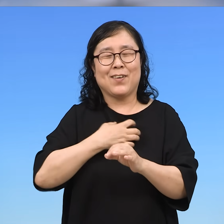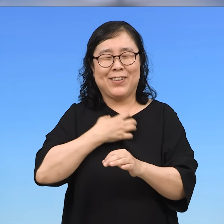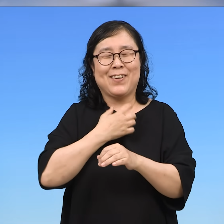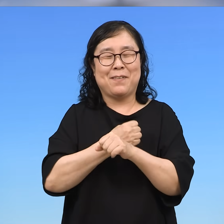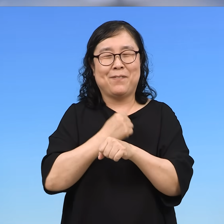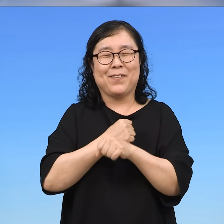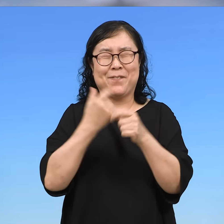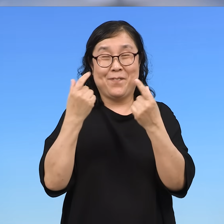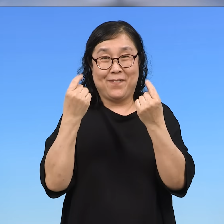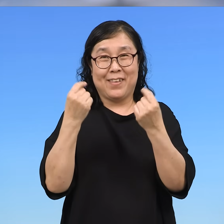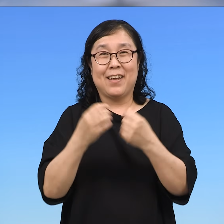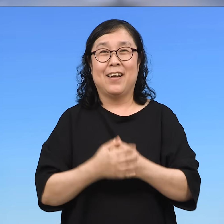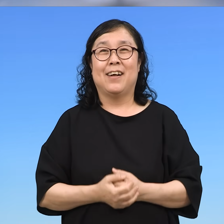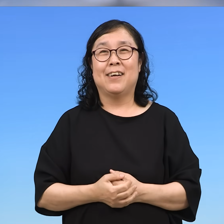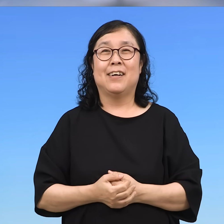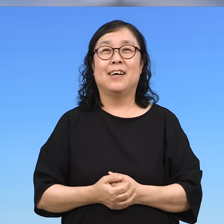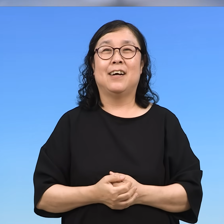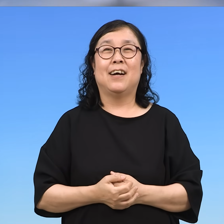같아요.